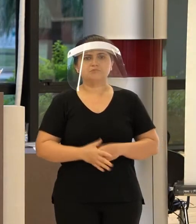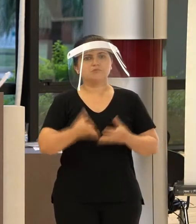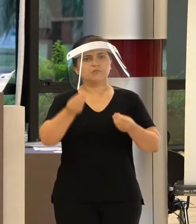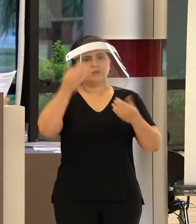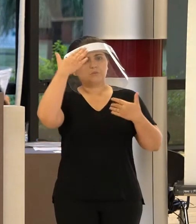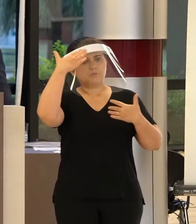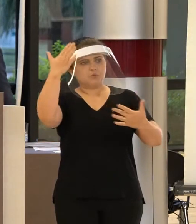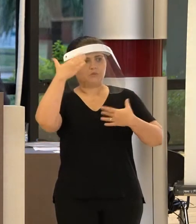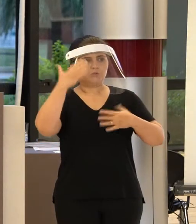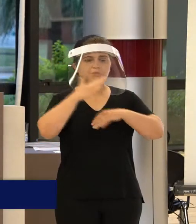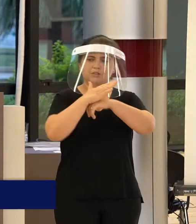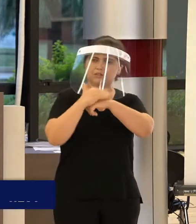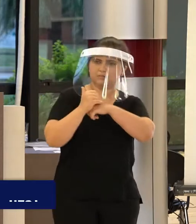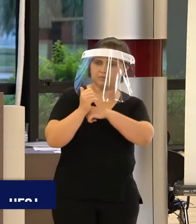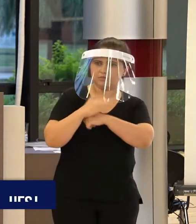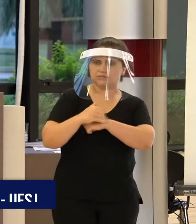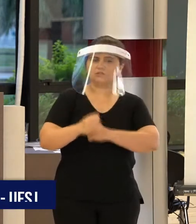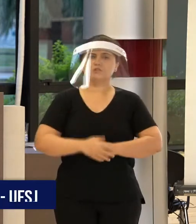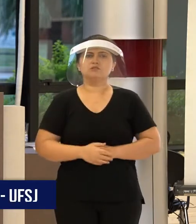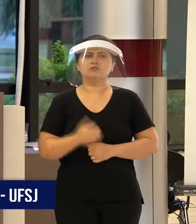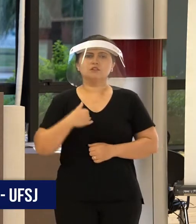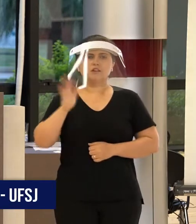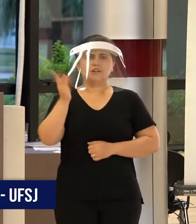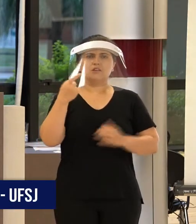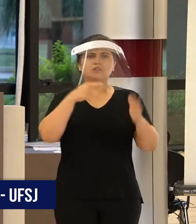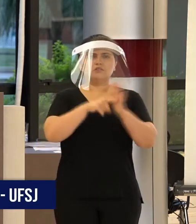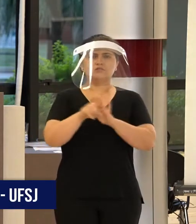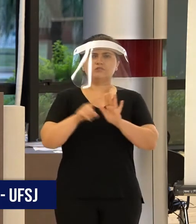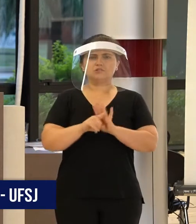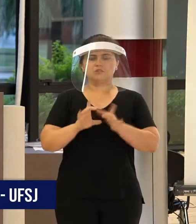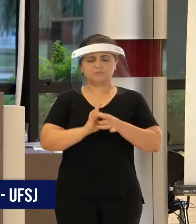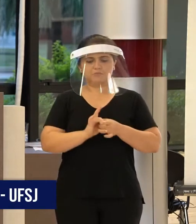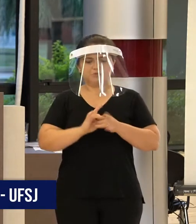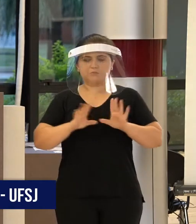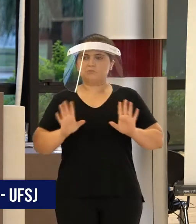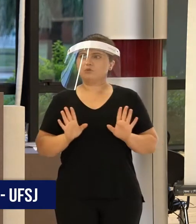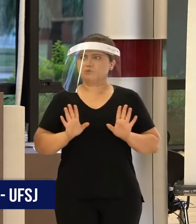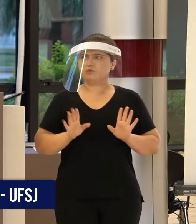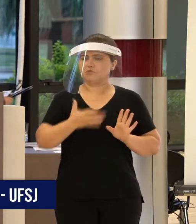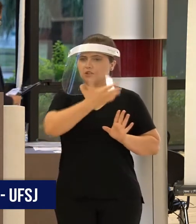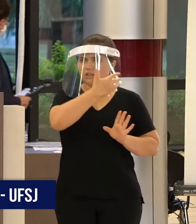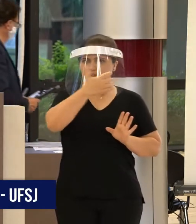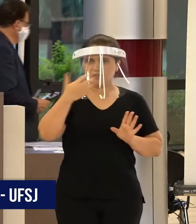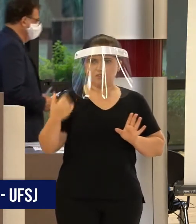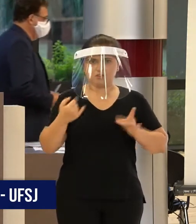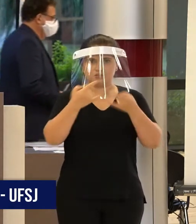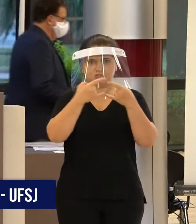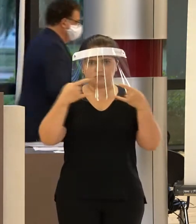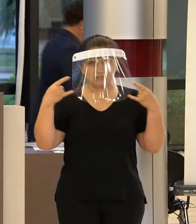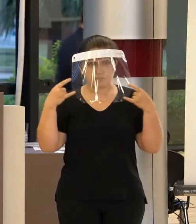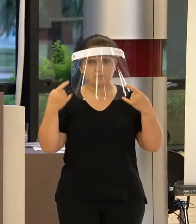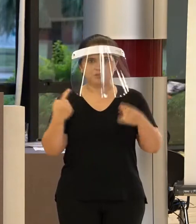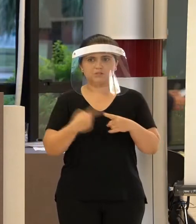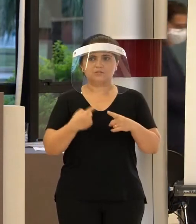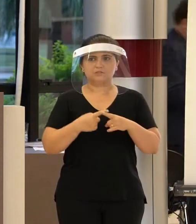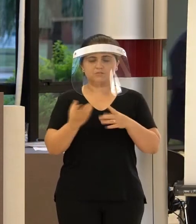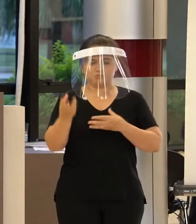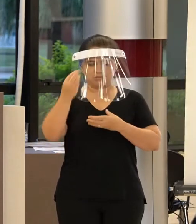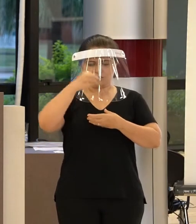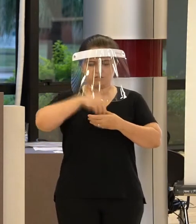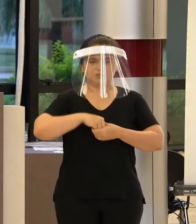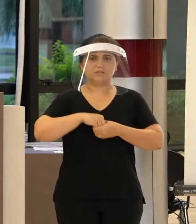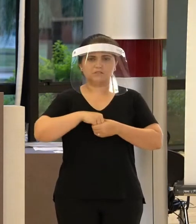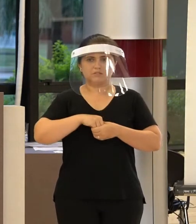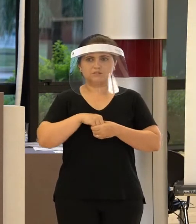Muito obrigado pela gentileza. Eu já perguntei e fui permitido retirar a máscara, porque está dentro do